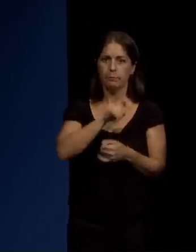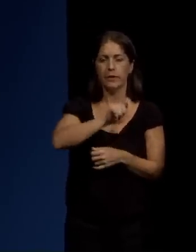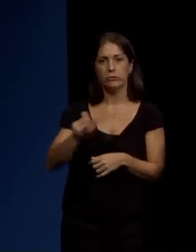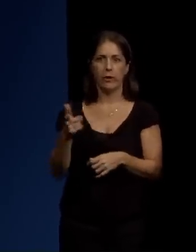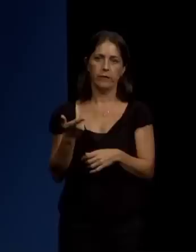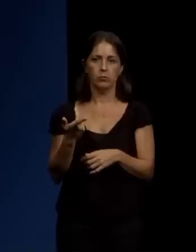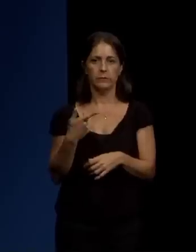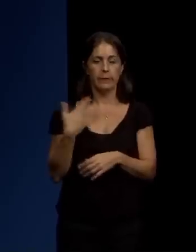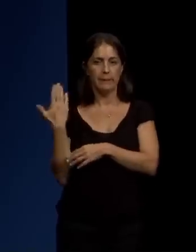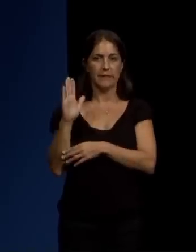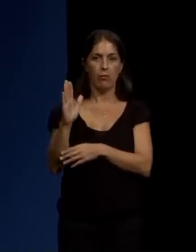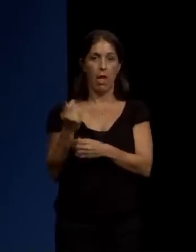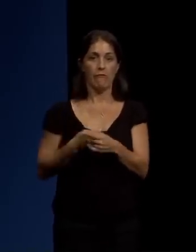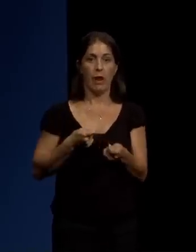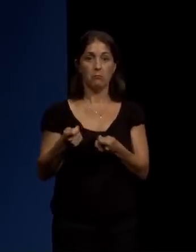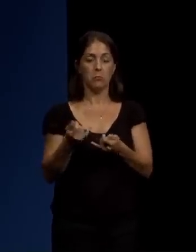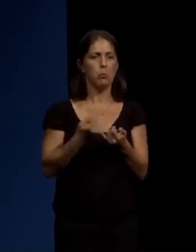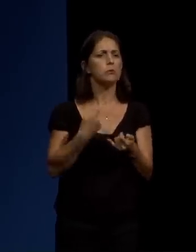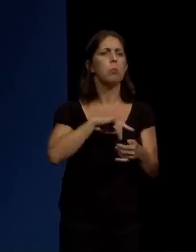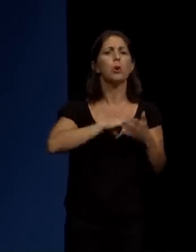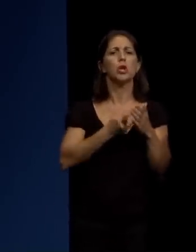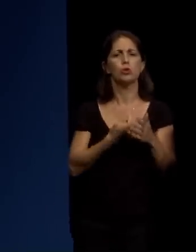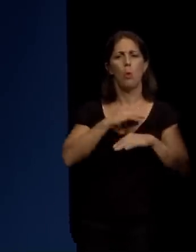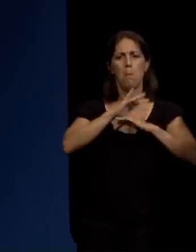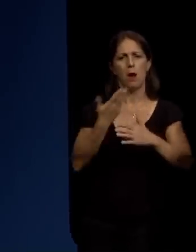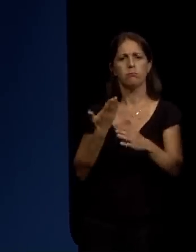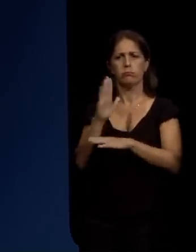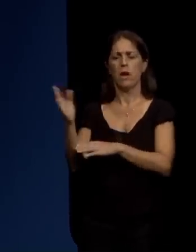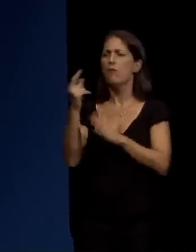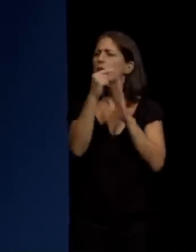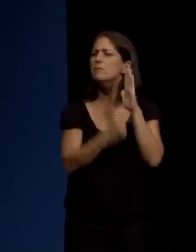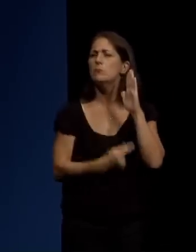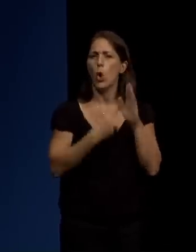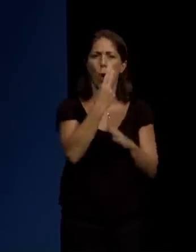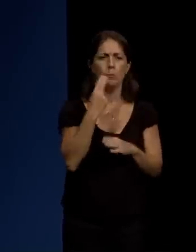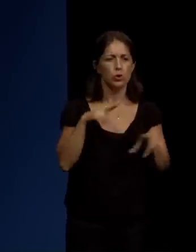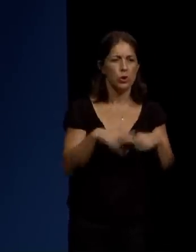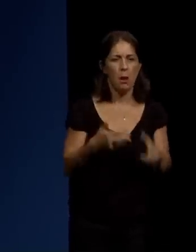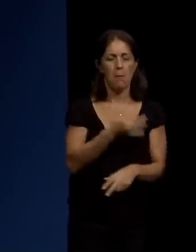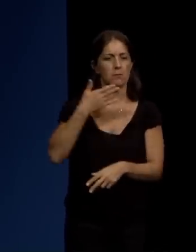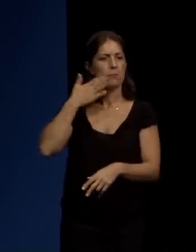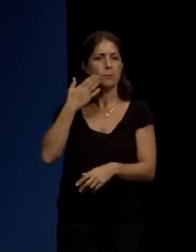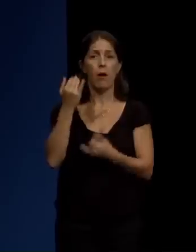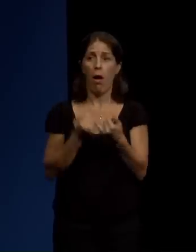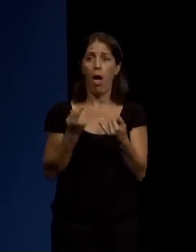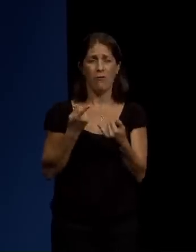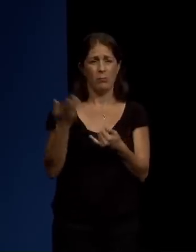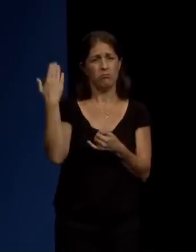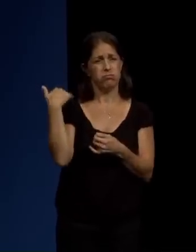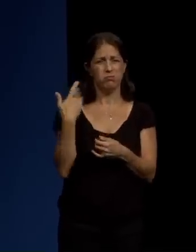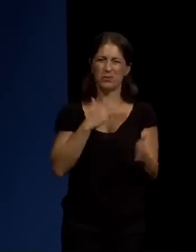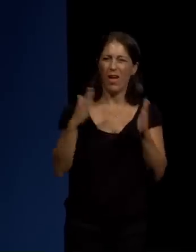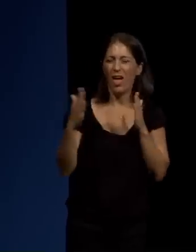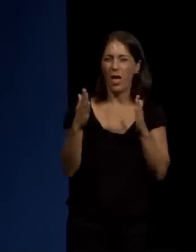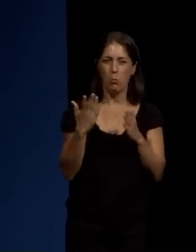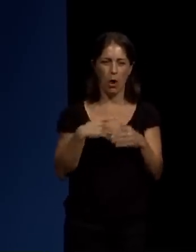ver o proxecto de En Marea, unha proposta que forma parte dunha corrente de compromiso social e decencia que atravesa os anos de loita política do